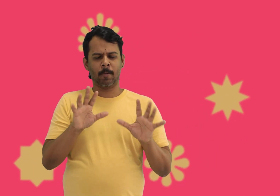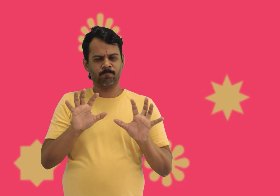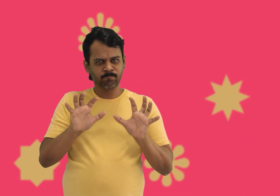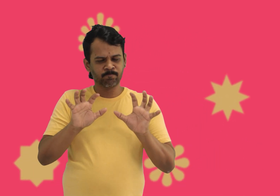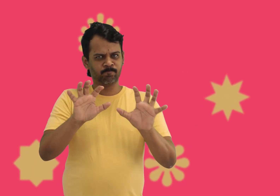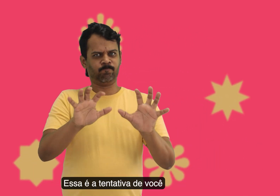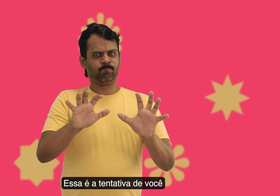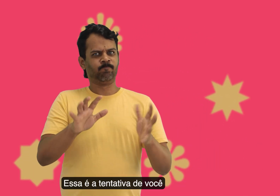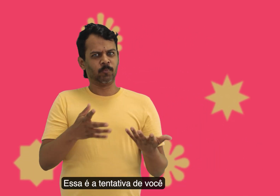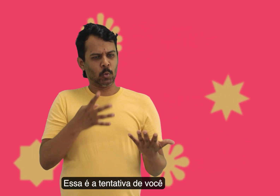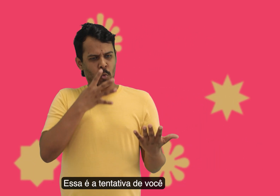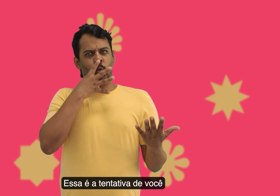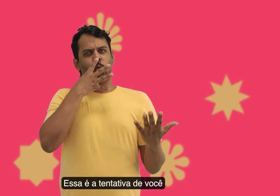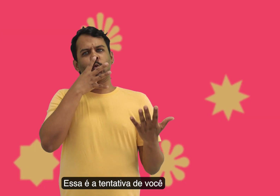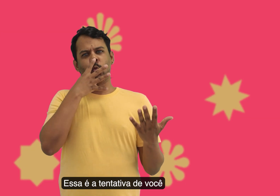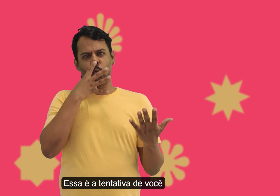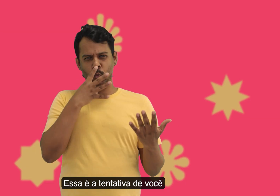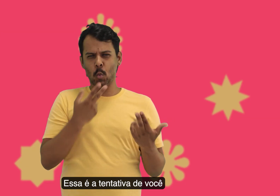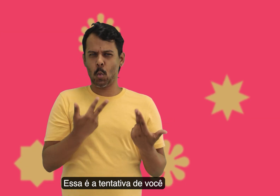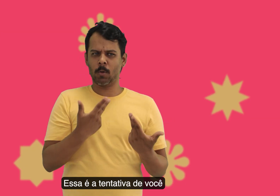né? Assim, a tentativa de você